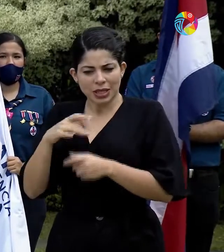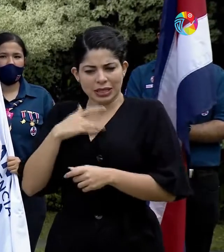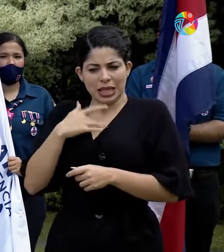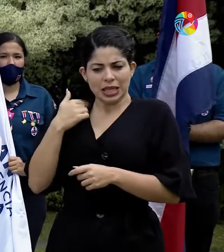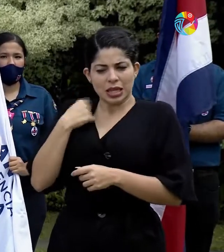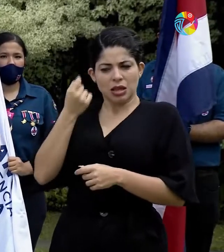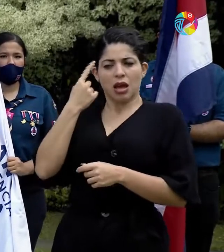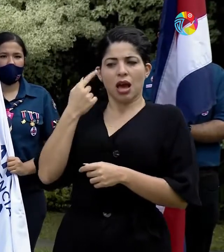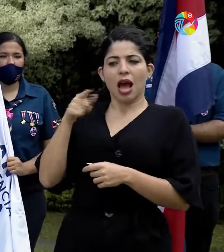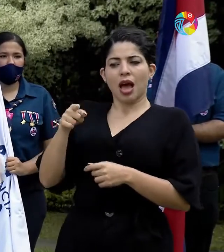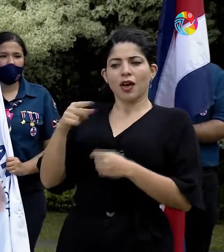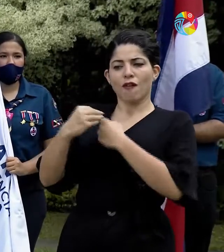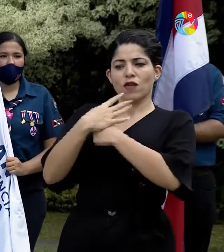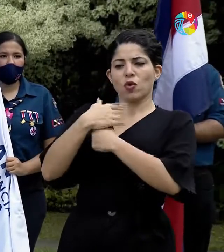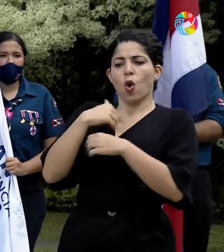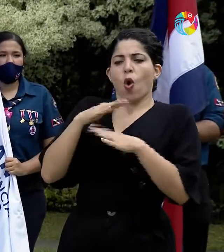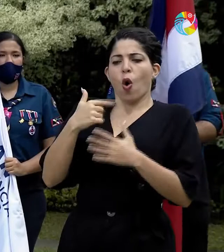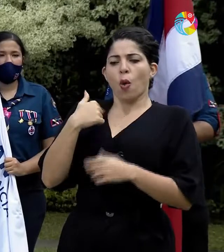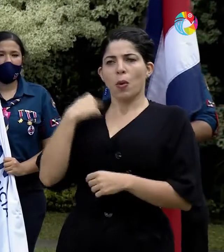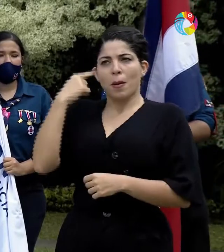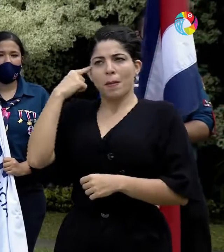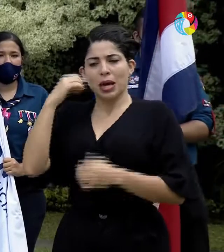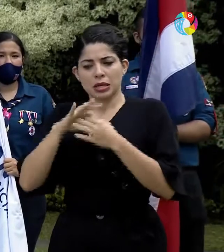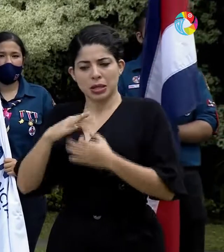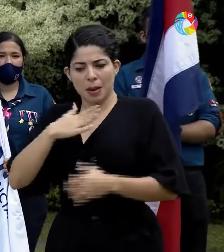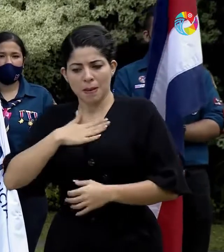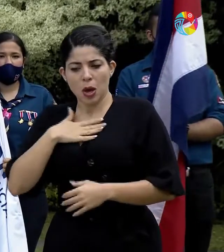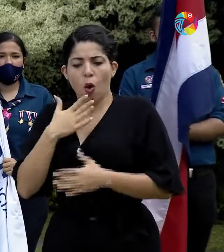cómo pensamos sobre nosotros mismos y nuestras aspiraciones.